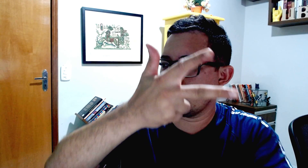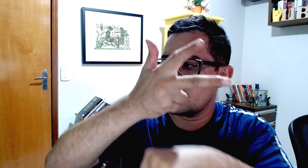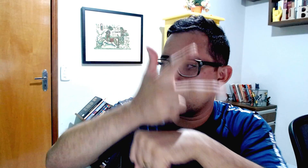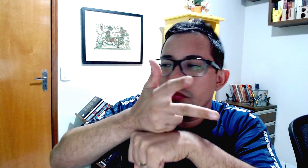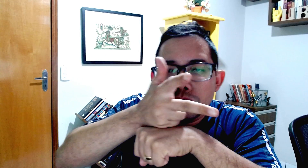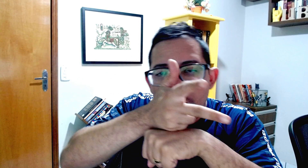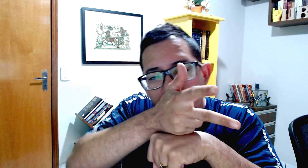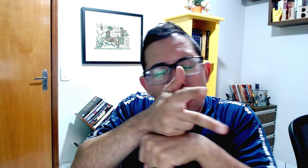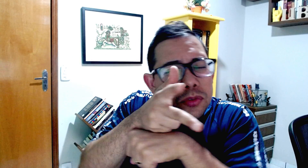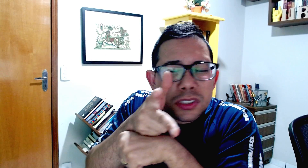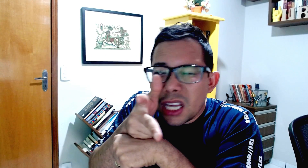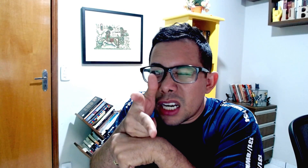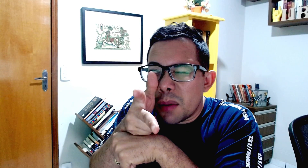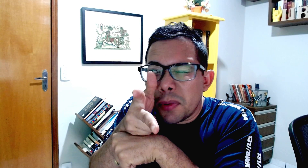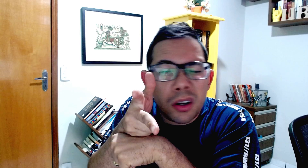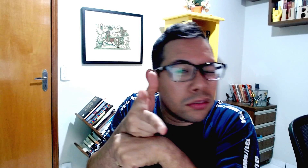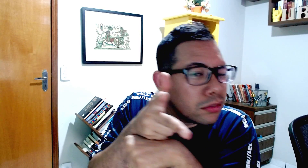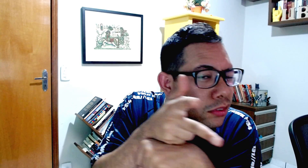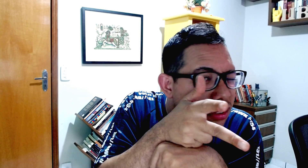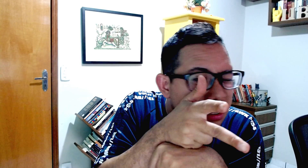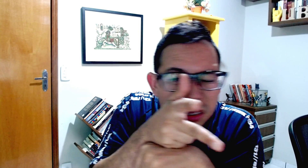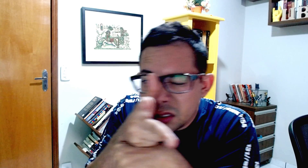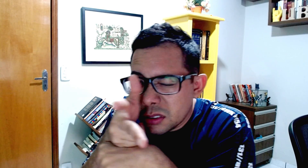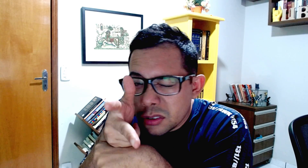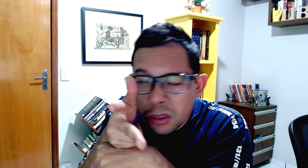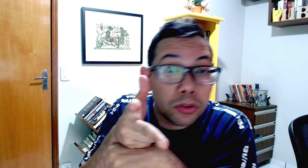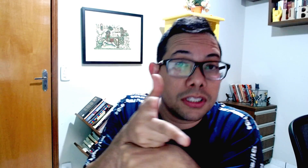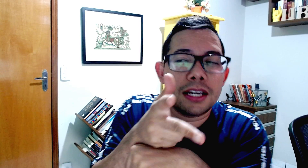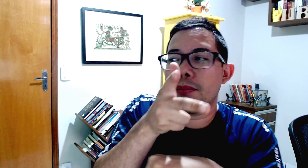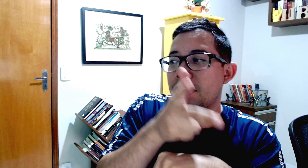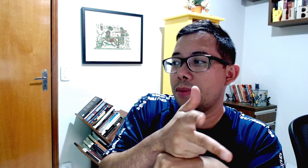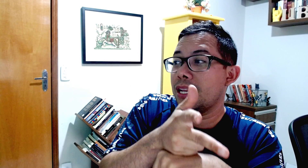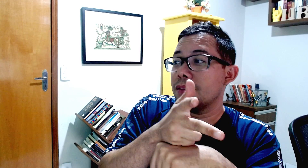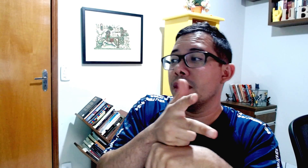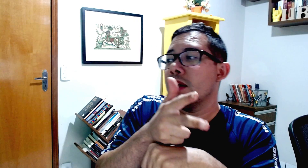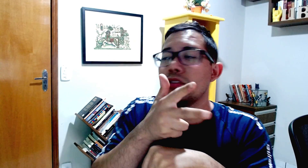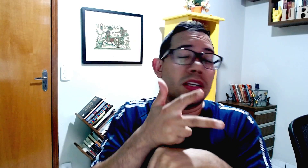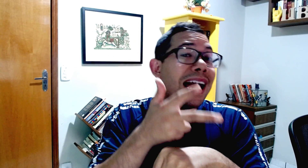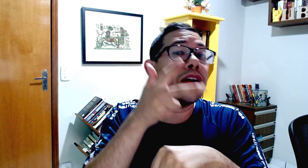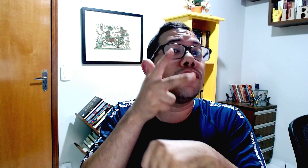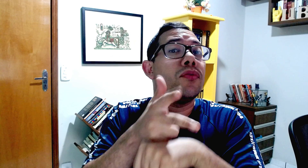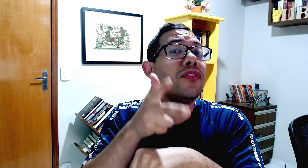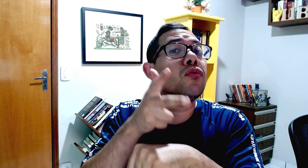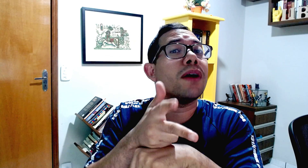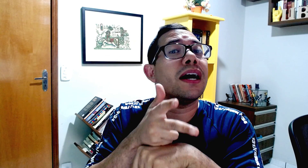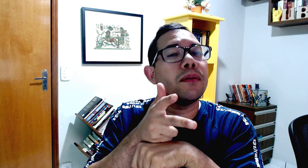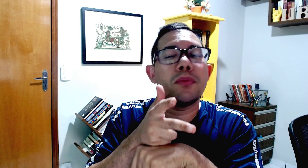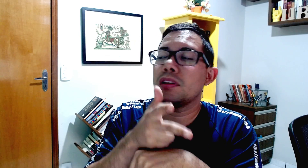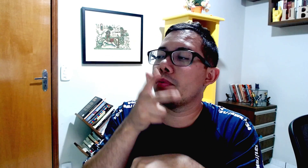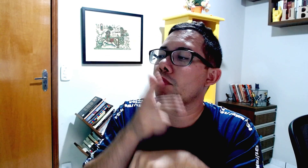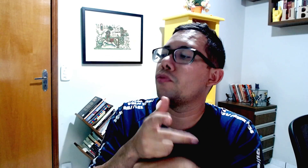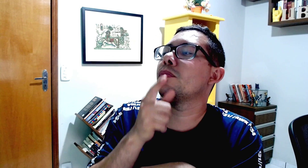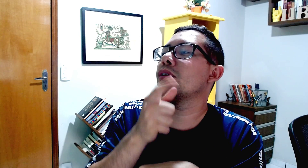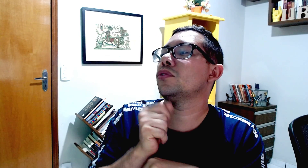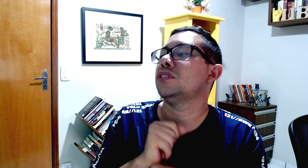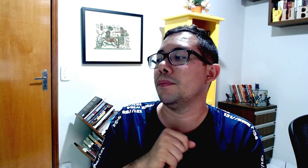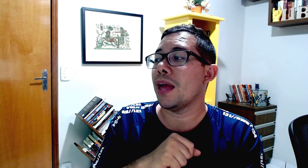assim, ó. E é como se fosse a câmera, ó. Como se fosse a câmera, beleza? Esse aqui, eu vou filmar, por exemplo, eu vou filmar você.